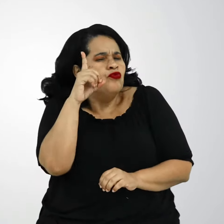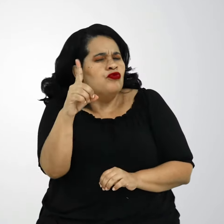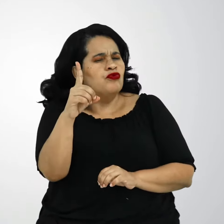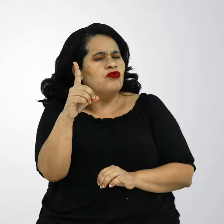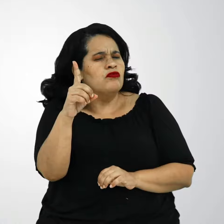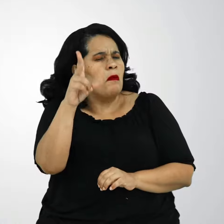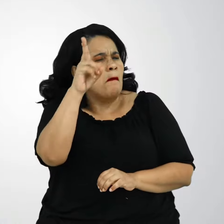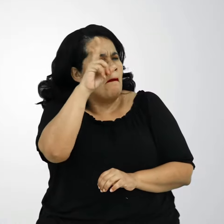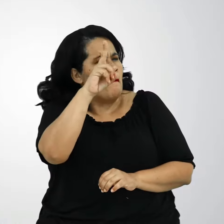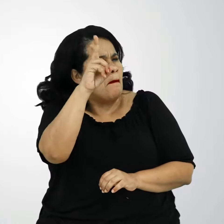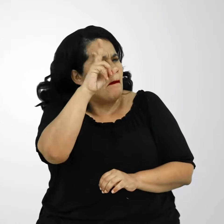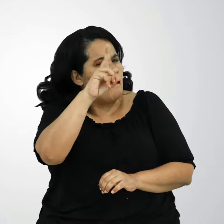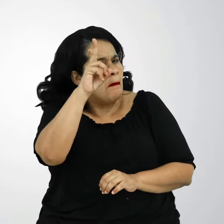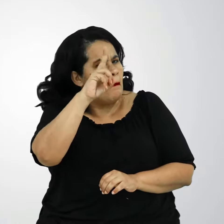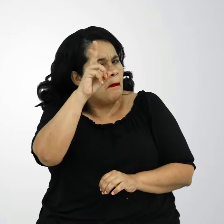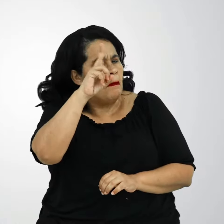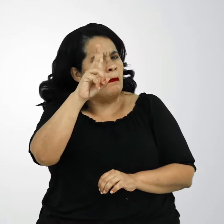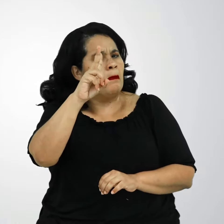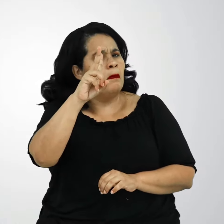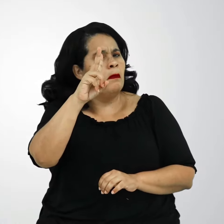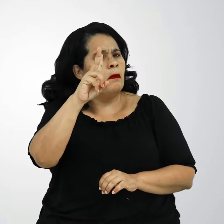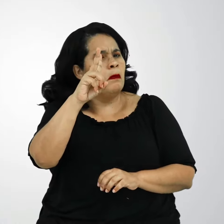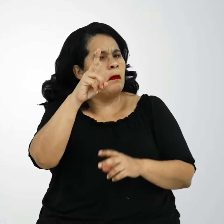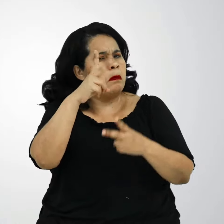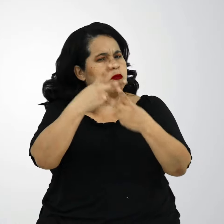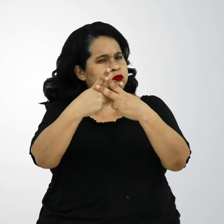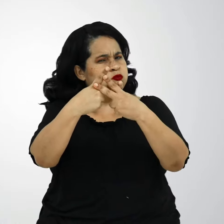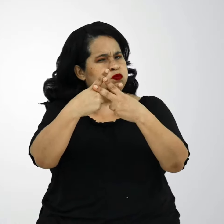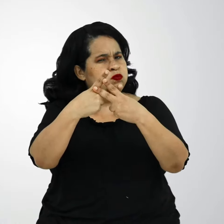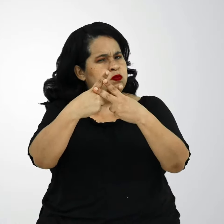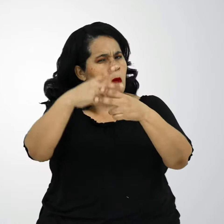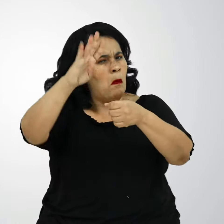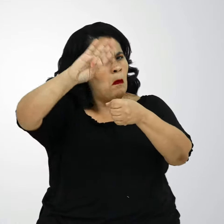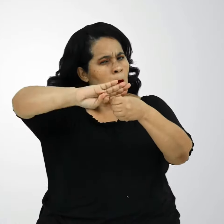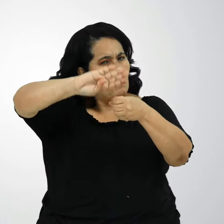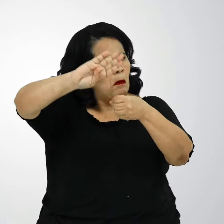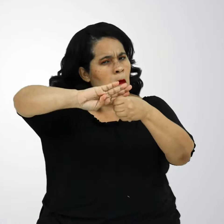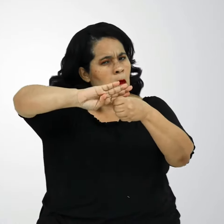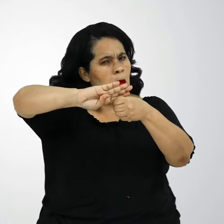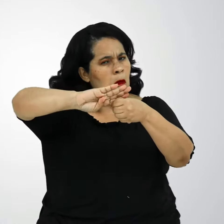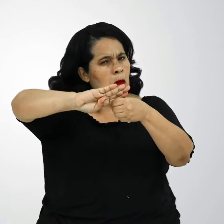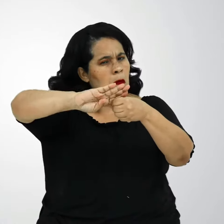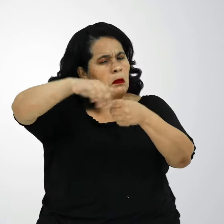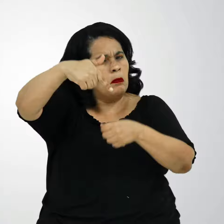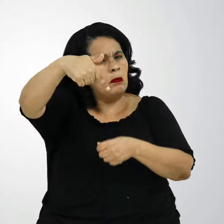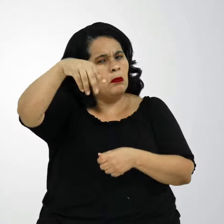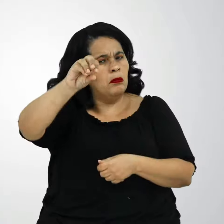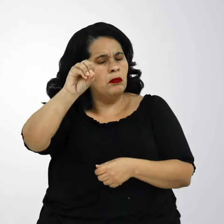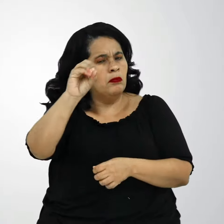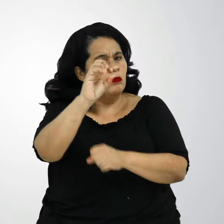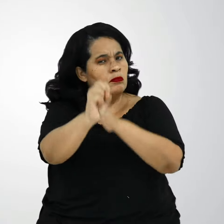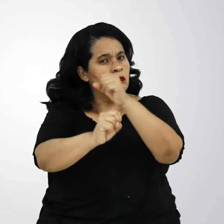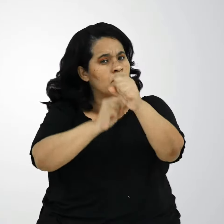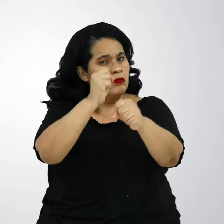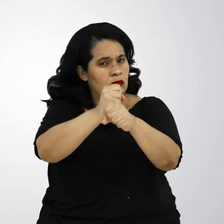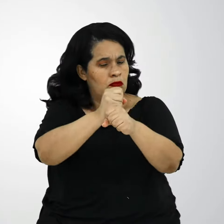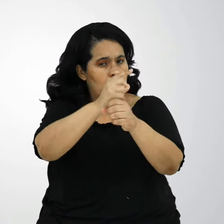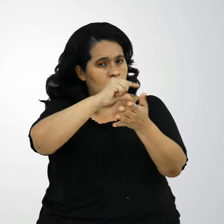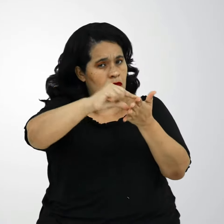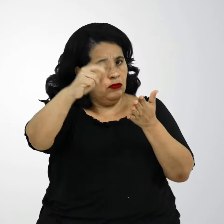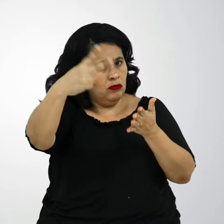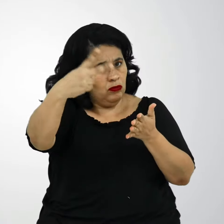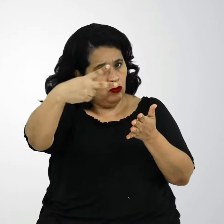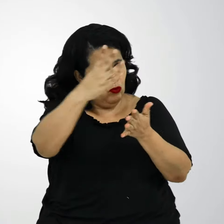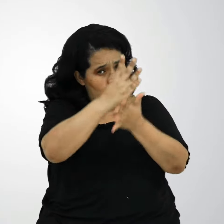ele lembrou que o cativeiro babilônico seria de 70 anos. O versículo 2 do capítulo 9 aqui de